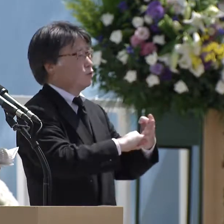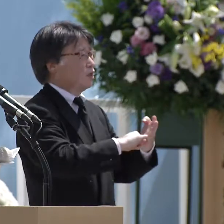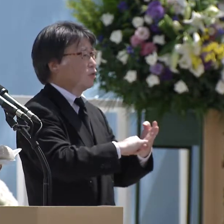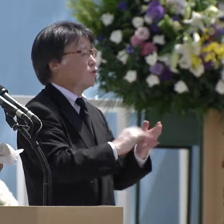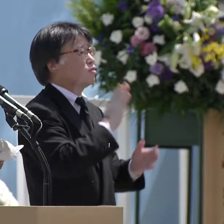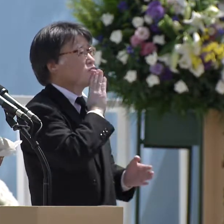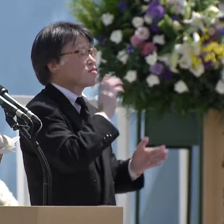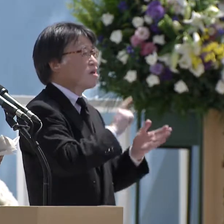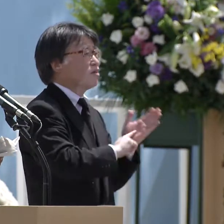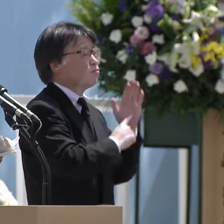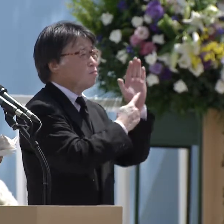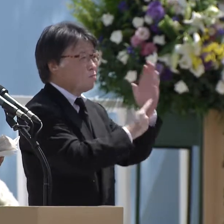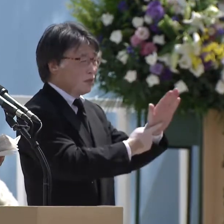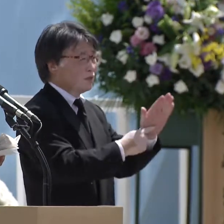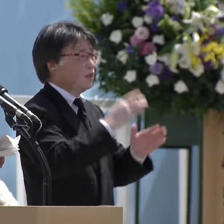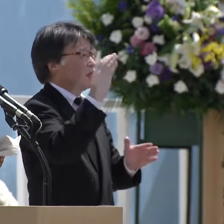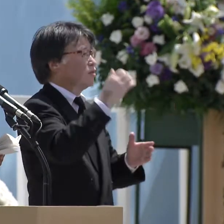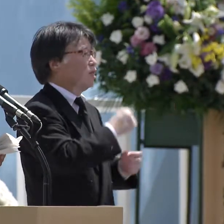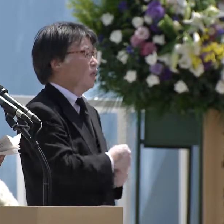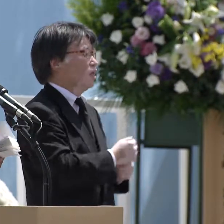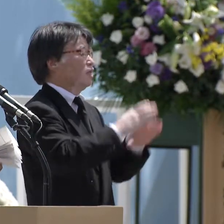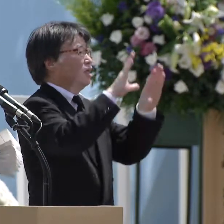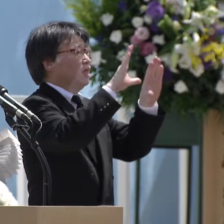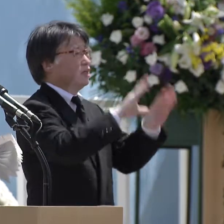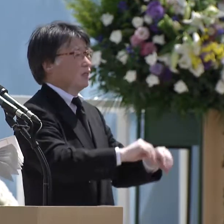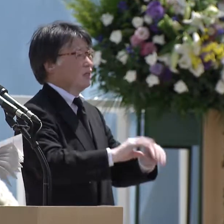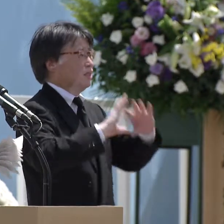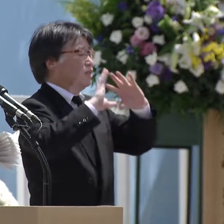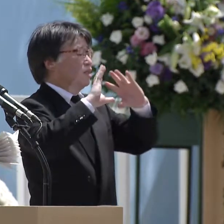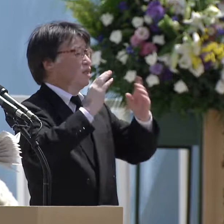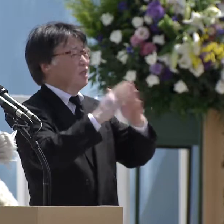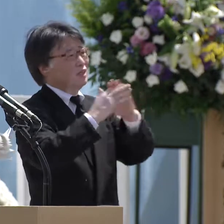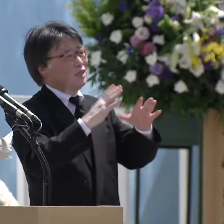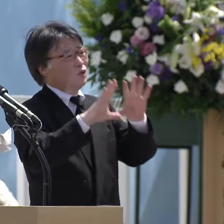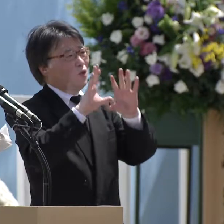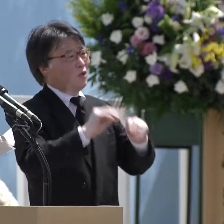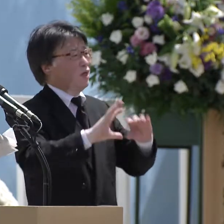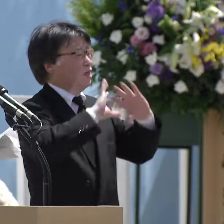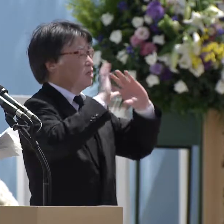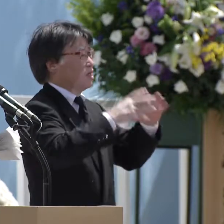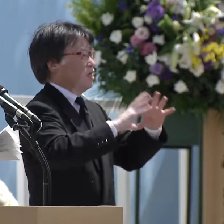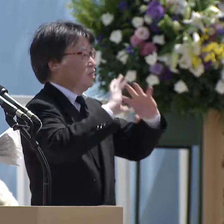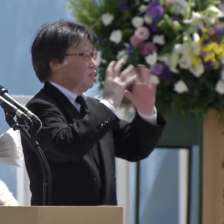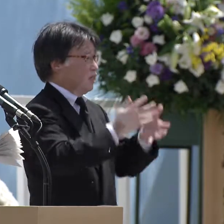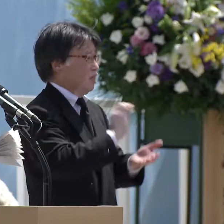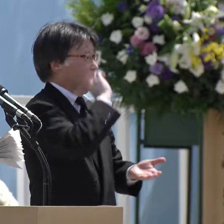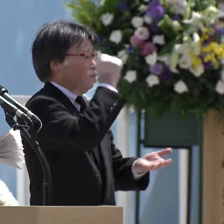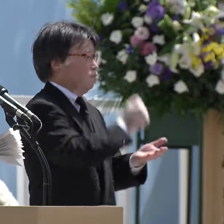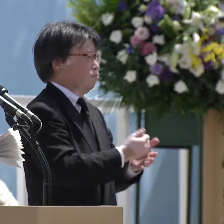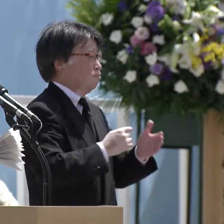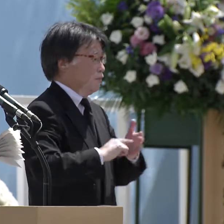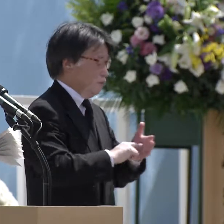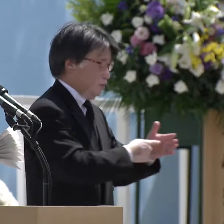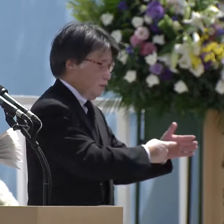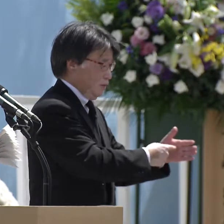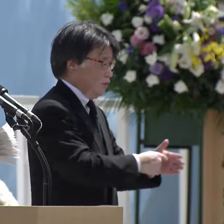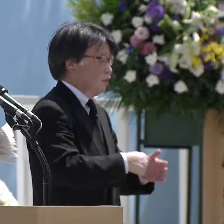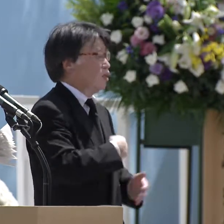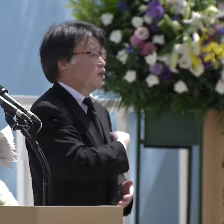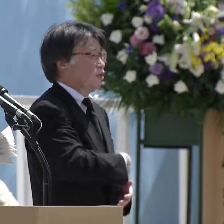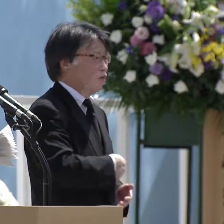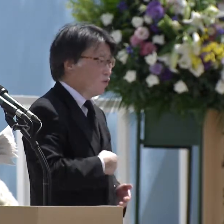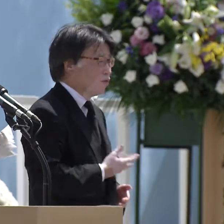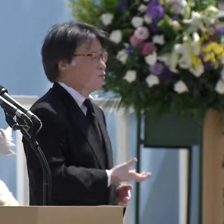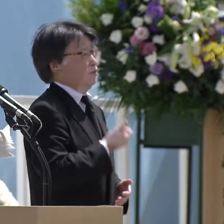させ、核兵器もない、戦争もない世界の実現に力を尽くすことを心に